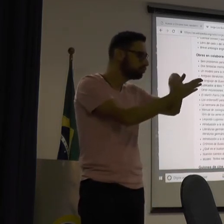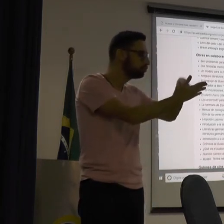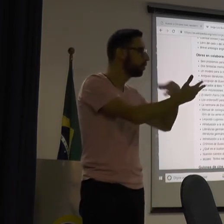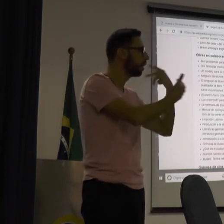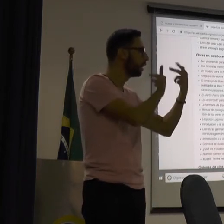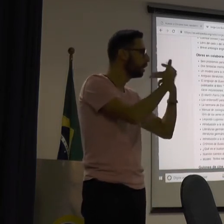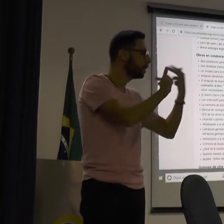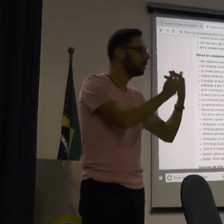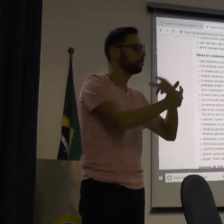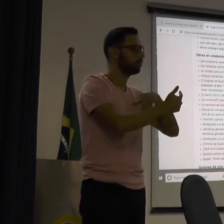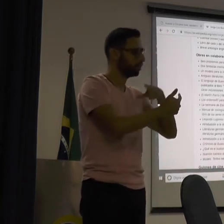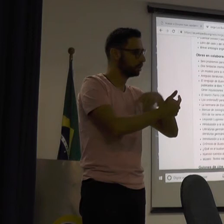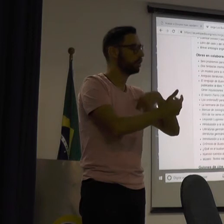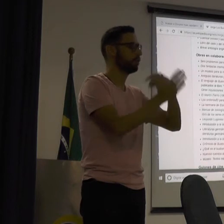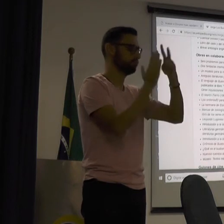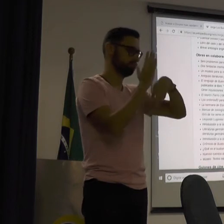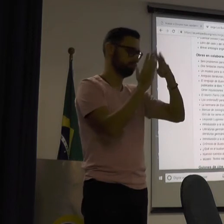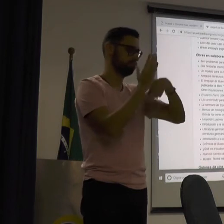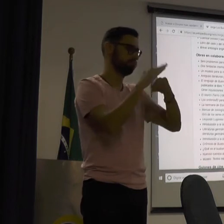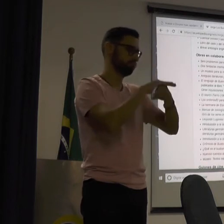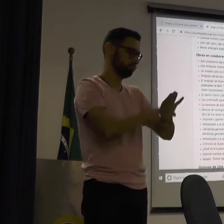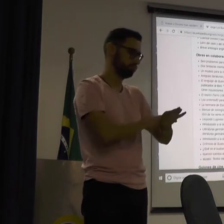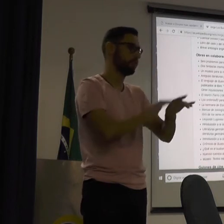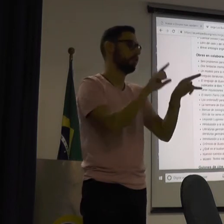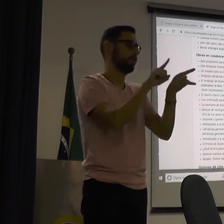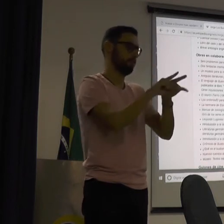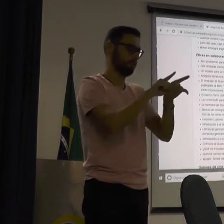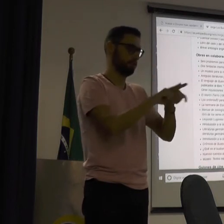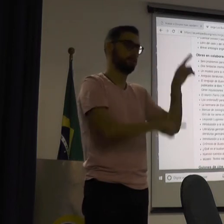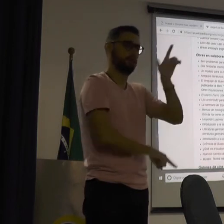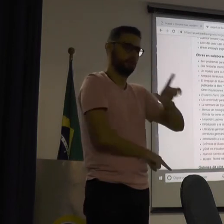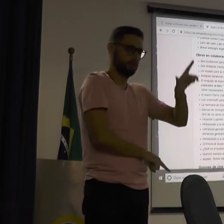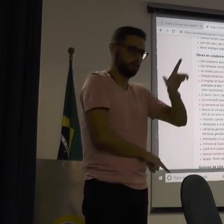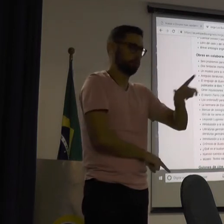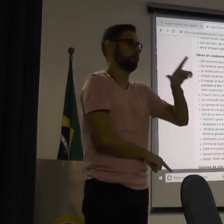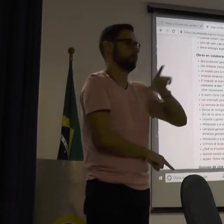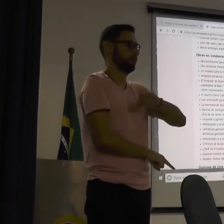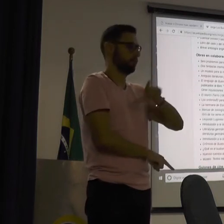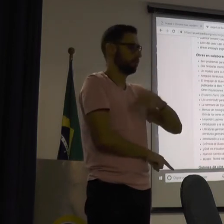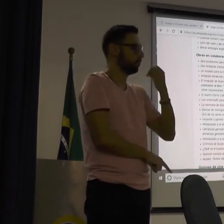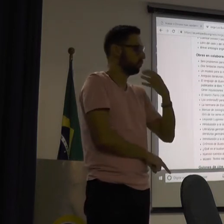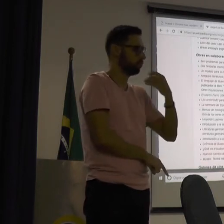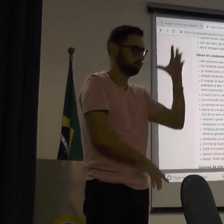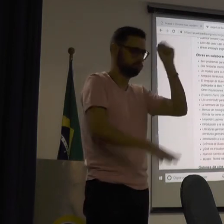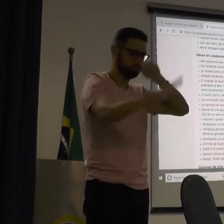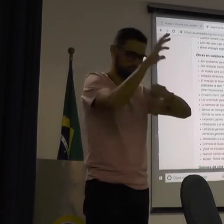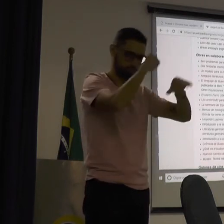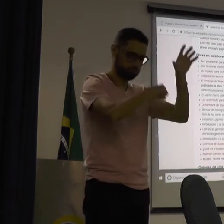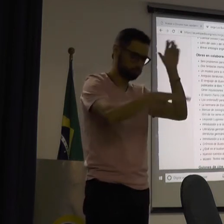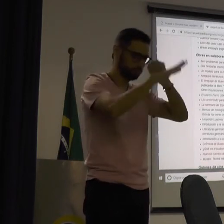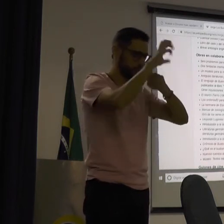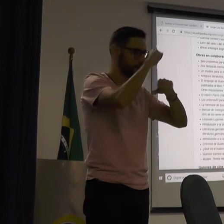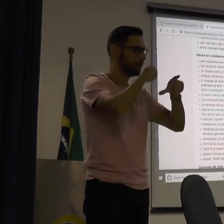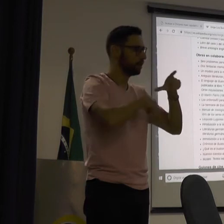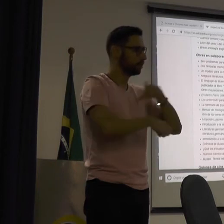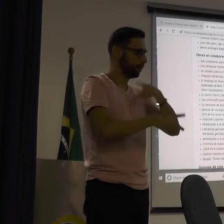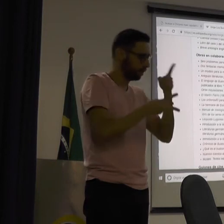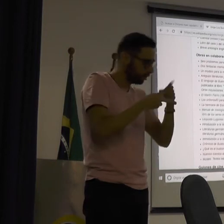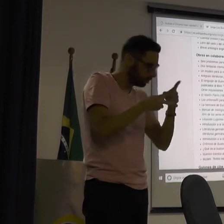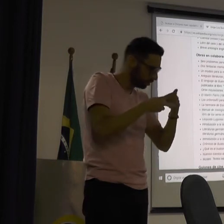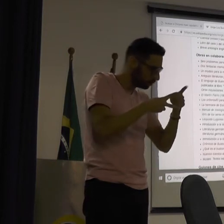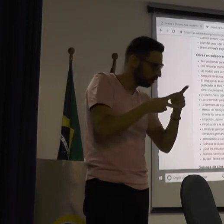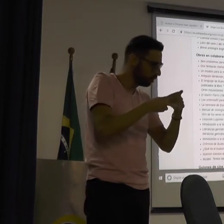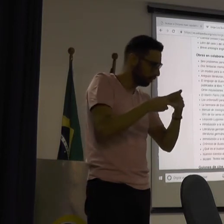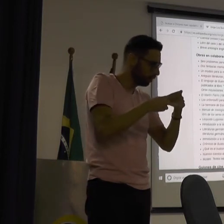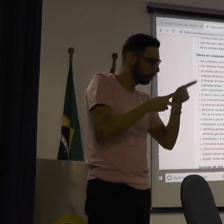línguas, e também na lição literária. O Schopenhauer, eu acho que é o capítulo 9, se não me engano,